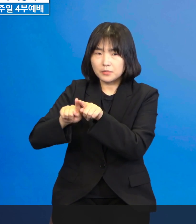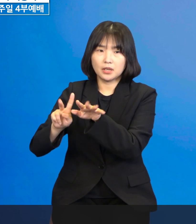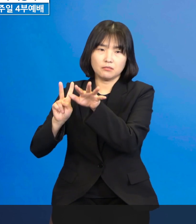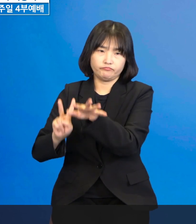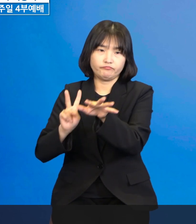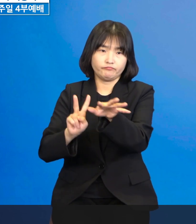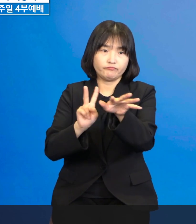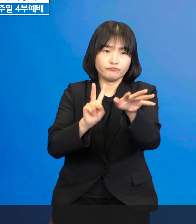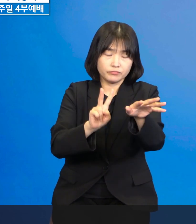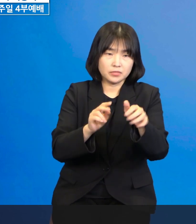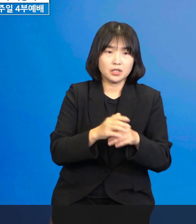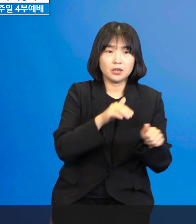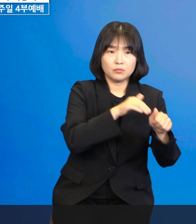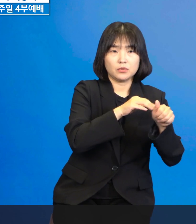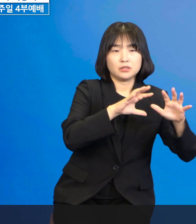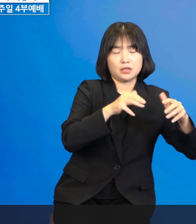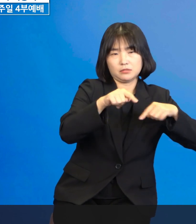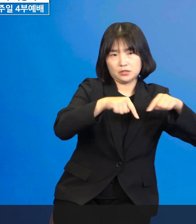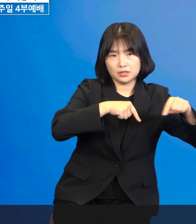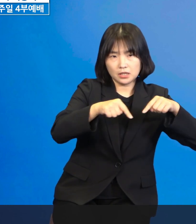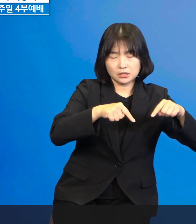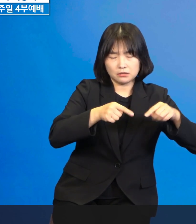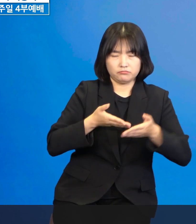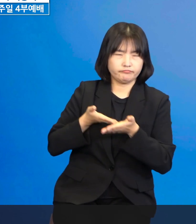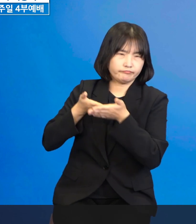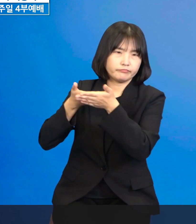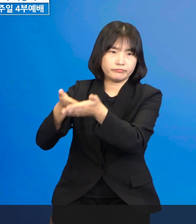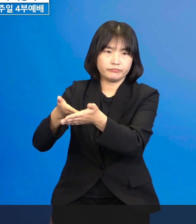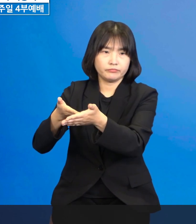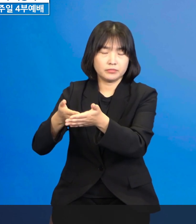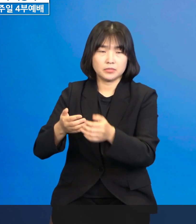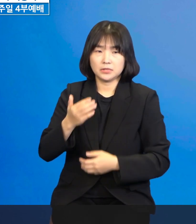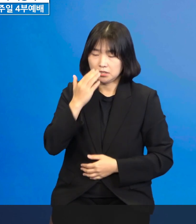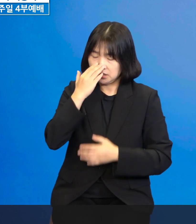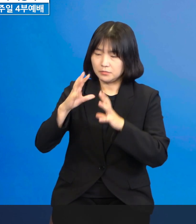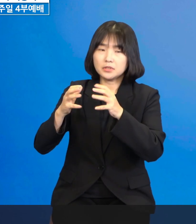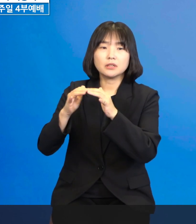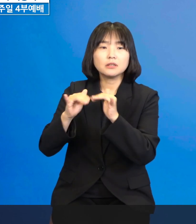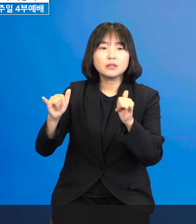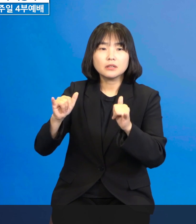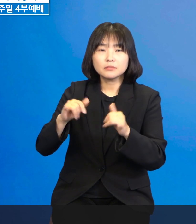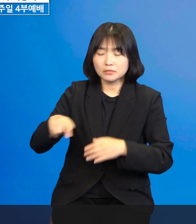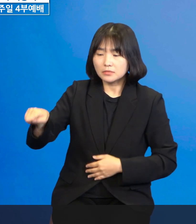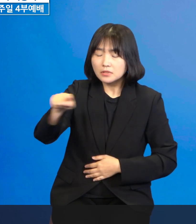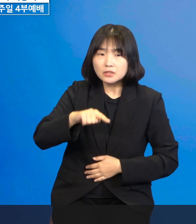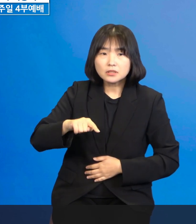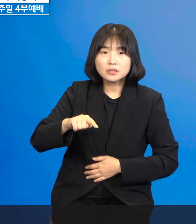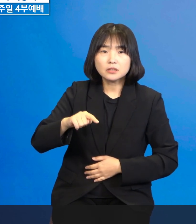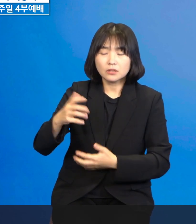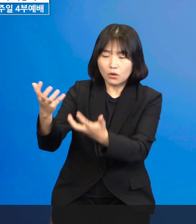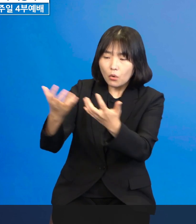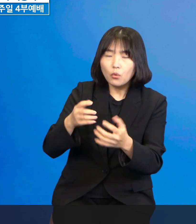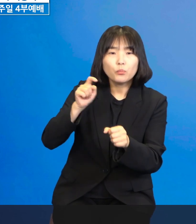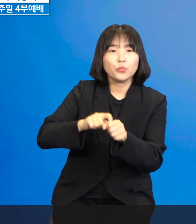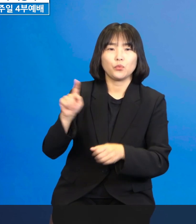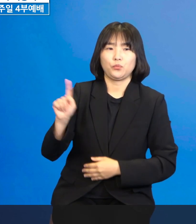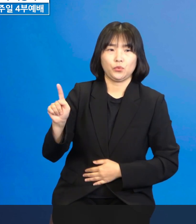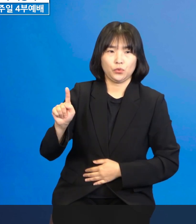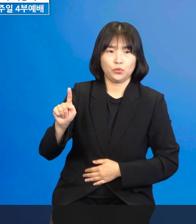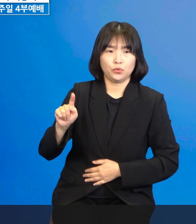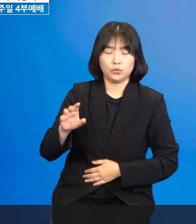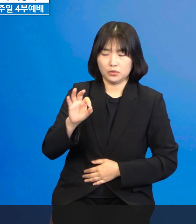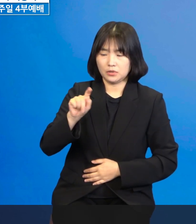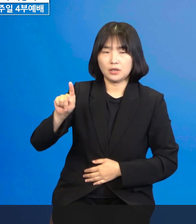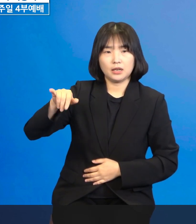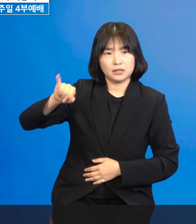나아갔더니 블레셋 사람의 지휘관들이 항의하였다. 이 히브리 사람들이 무엇 때문에 여기에 와